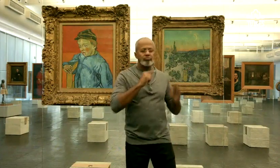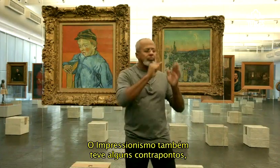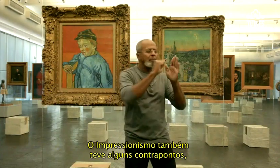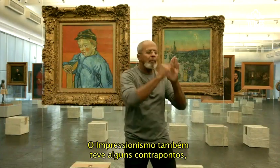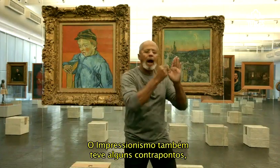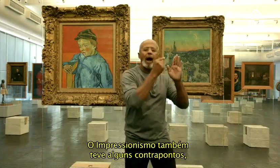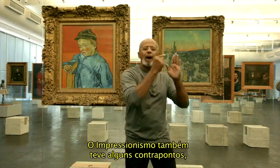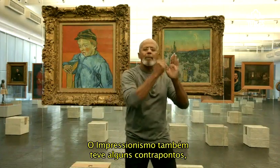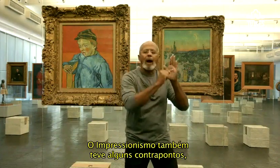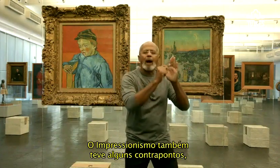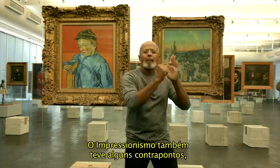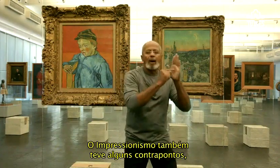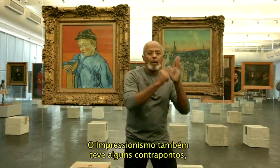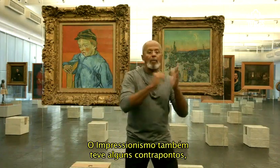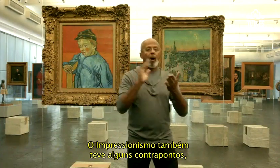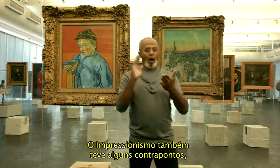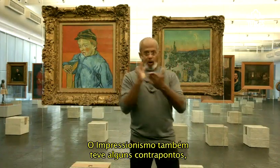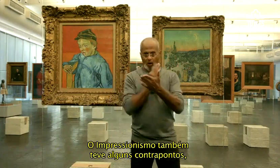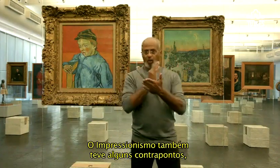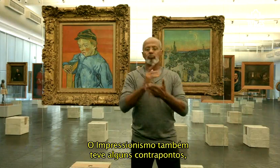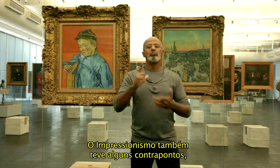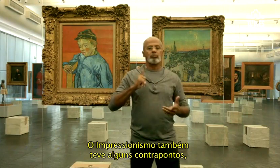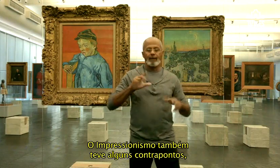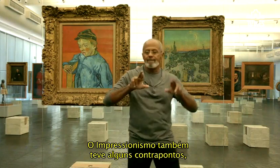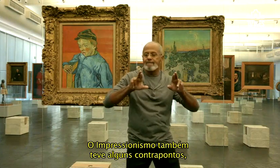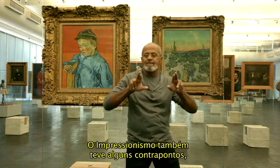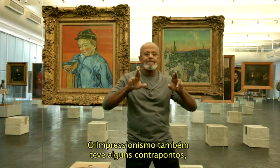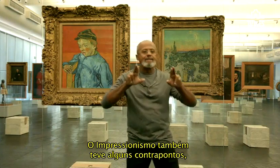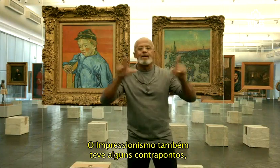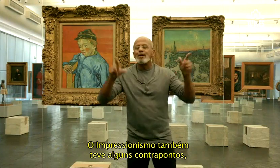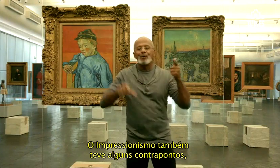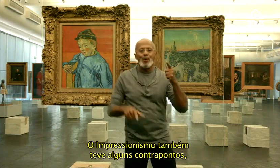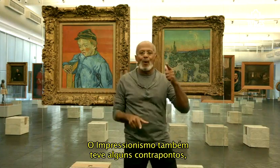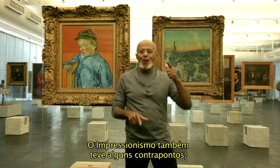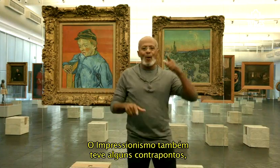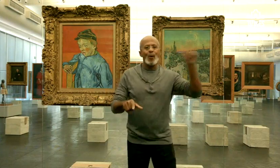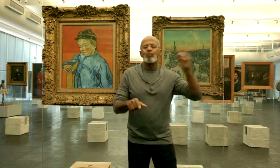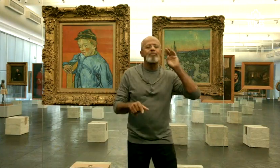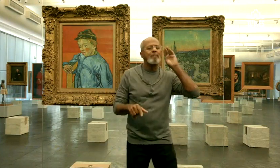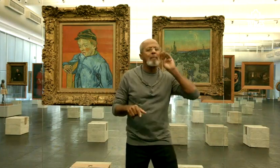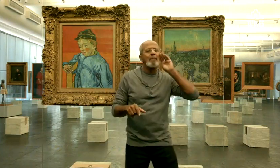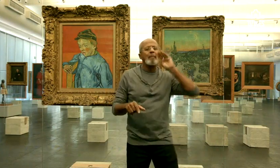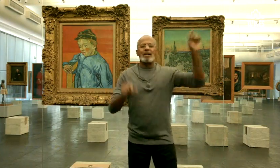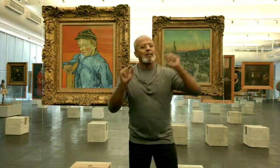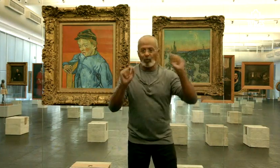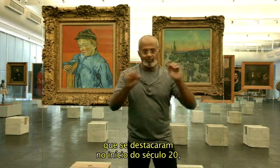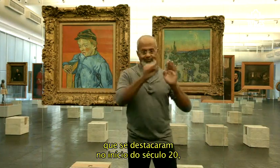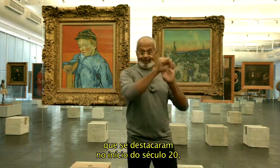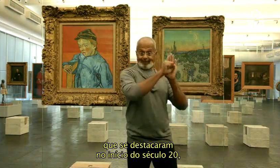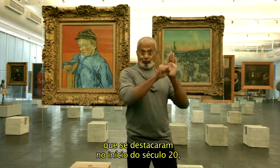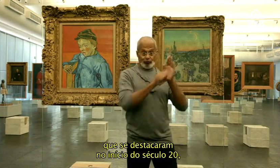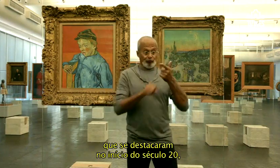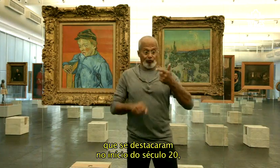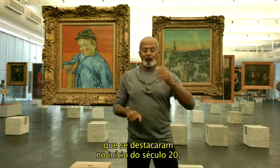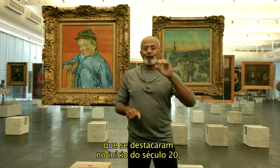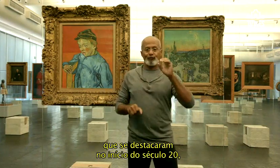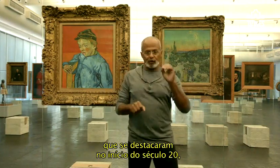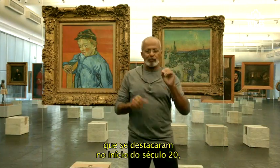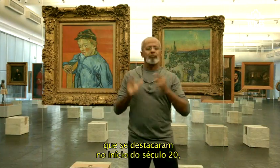O impressionismo também teve alguns contrapontos, que se destacaram no início do